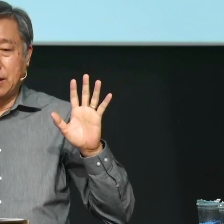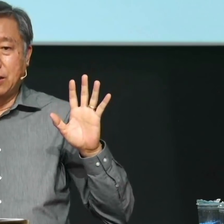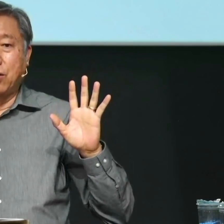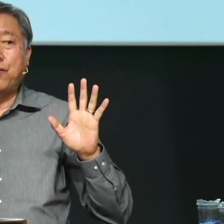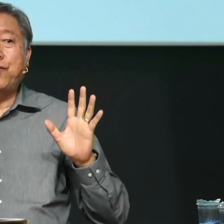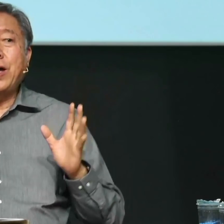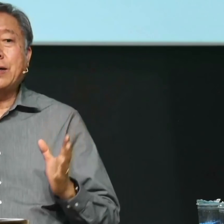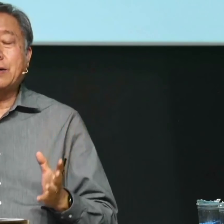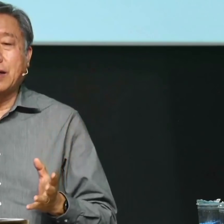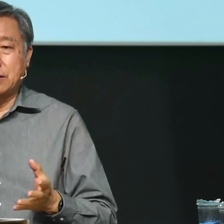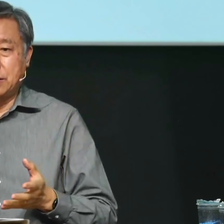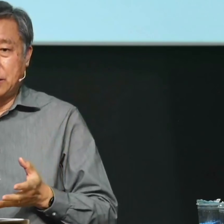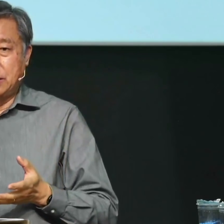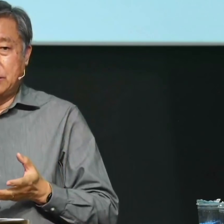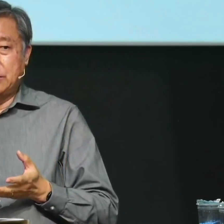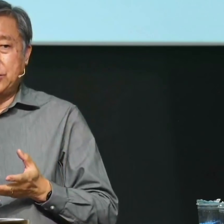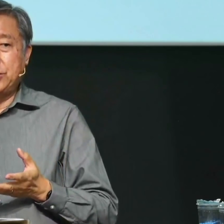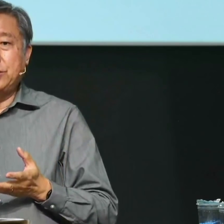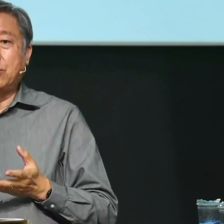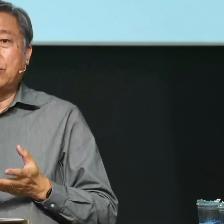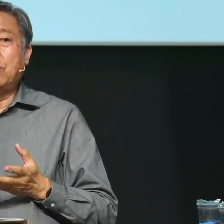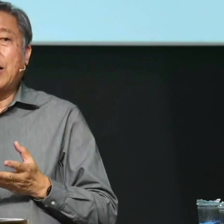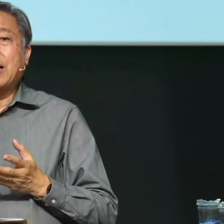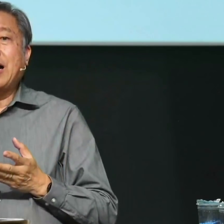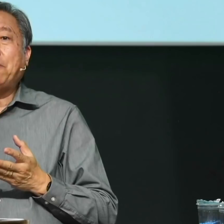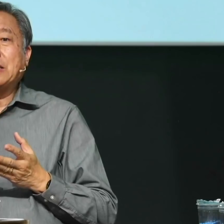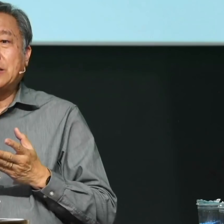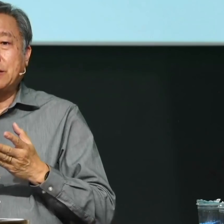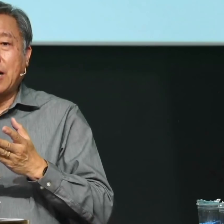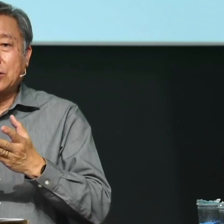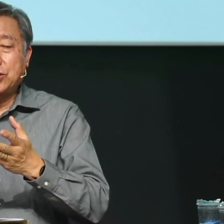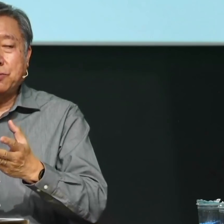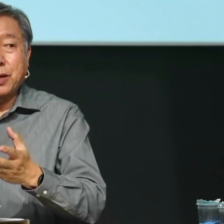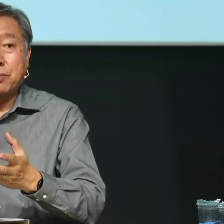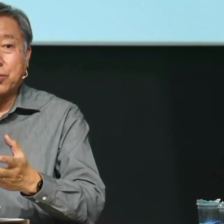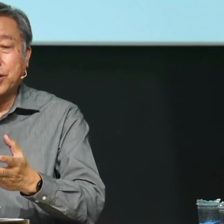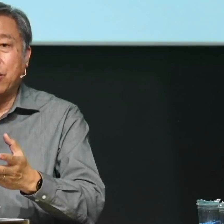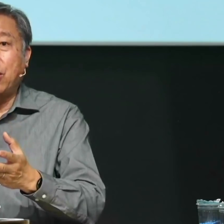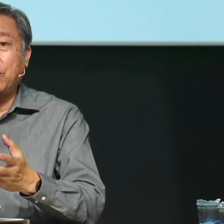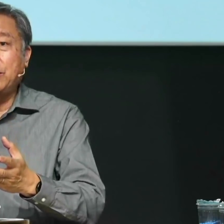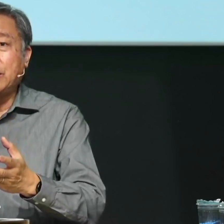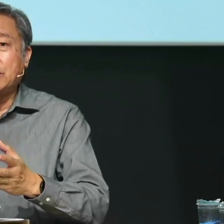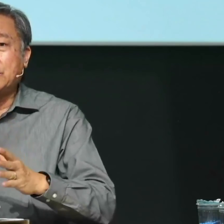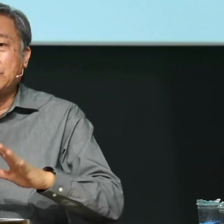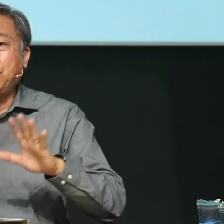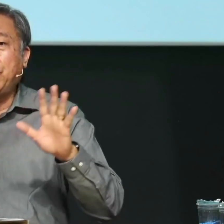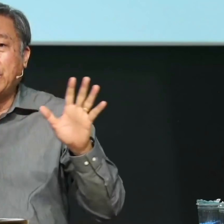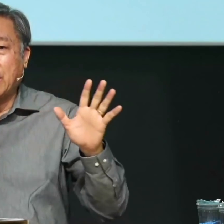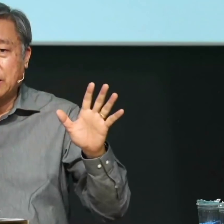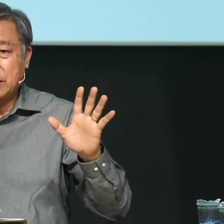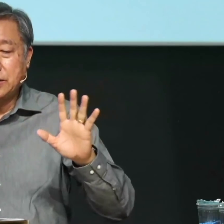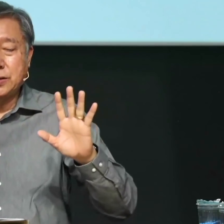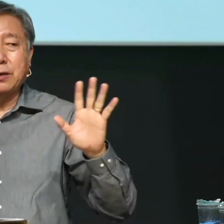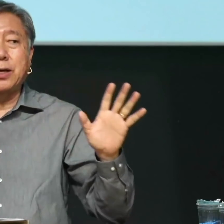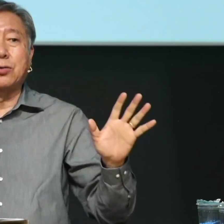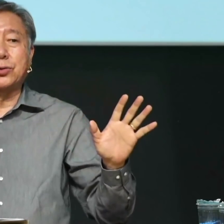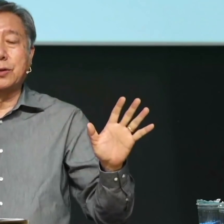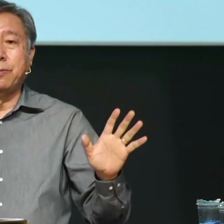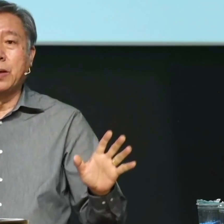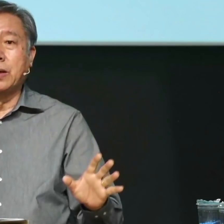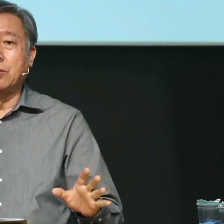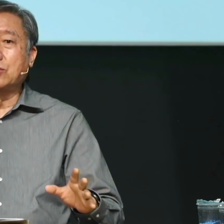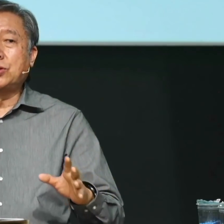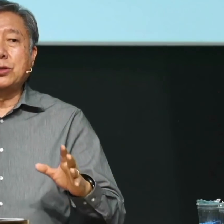essa oferta de uma capacidade para poder homem se virar sem